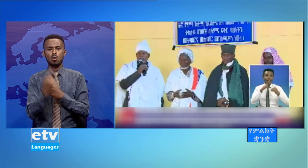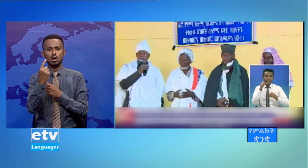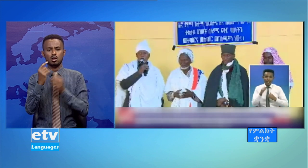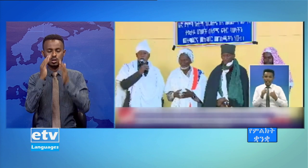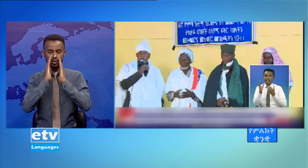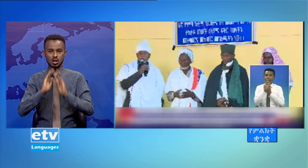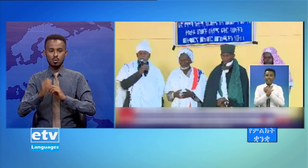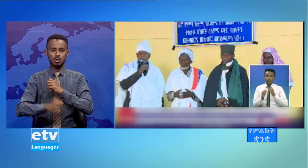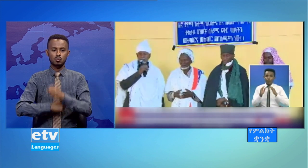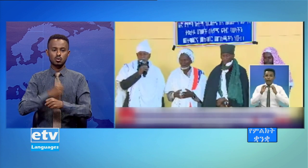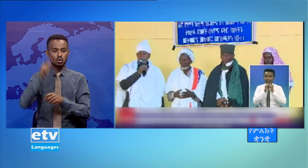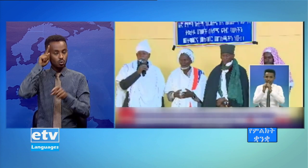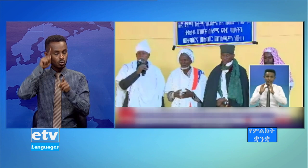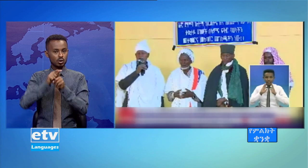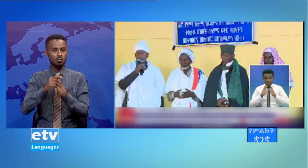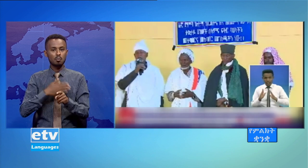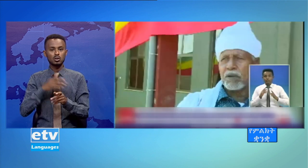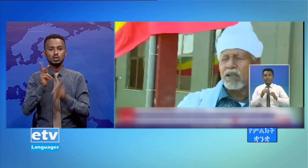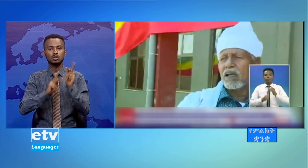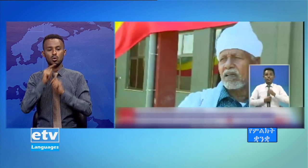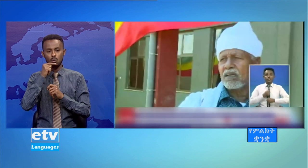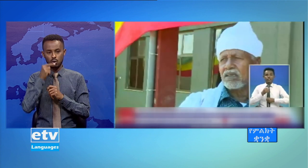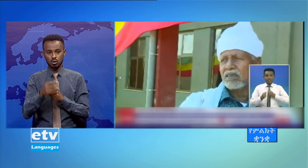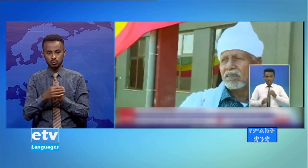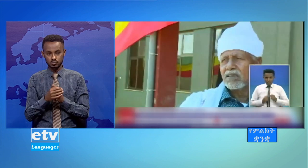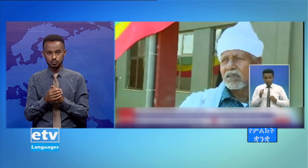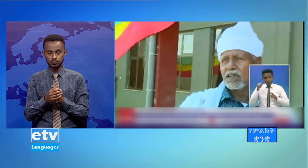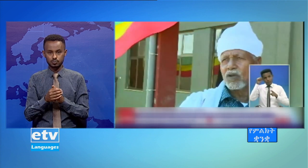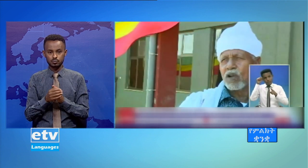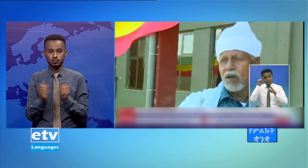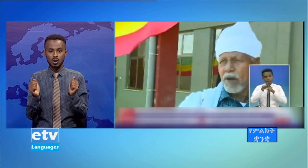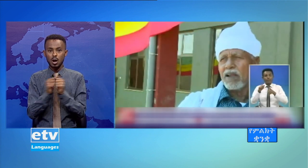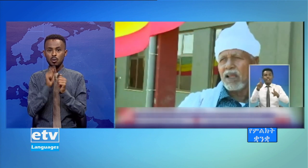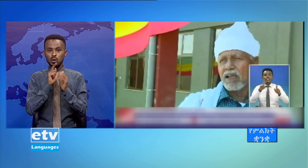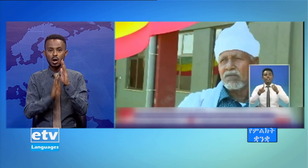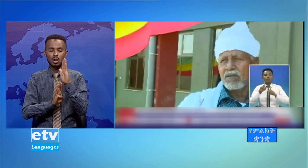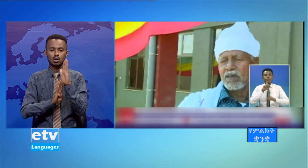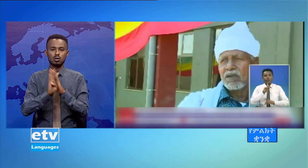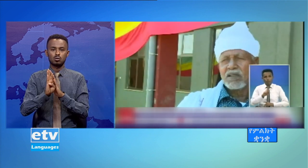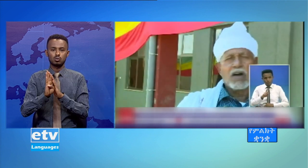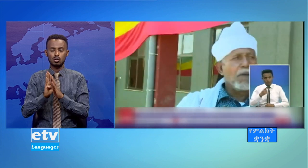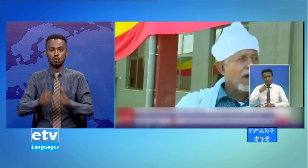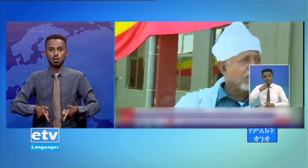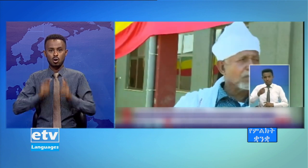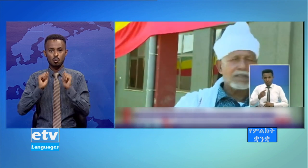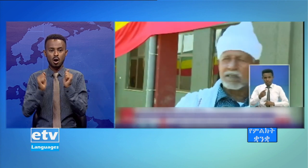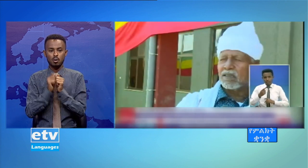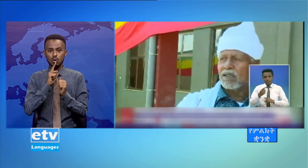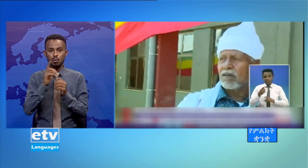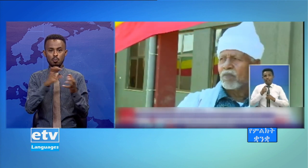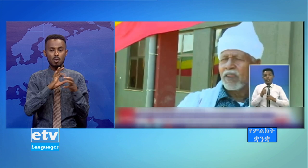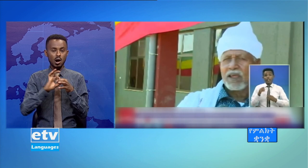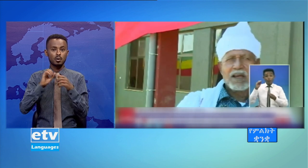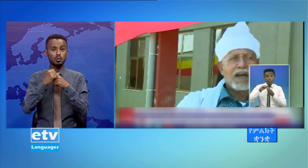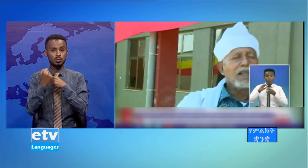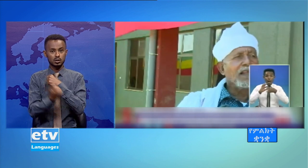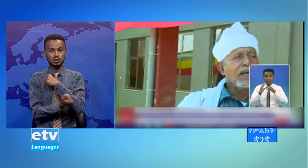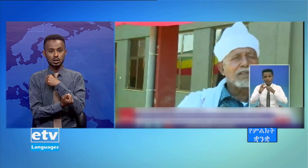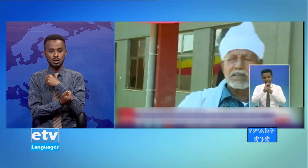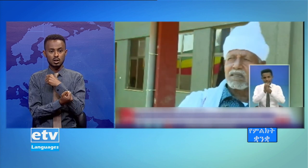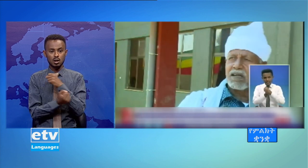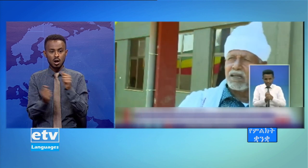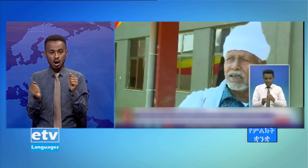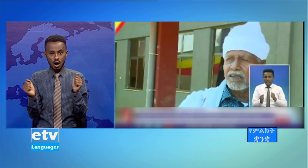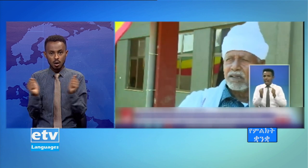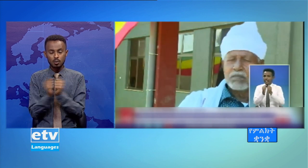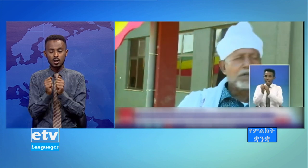ሰላም የሚጨነቅ ወንድማማች ሕዝብ ነው ብለዋል። ኖርን ያደግን የኖርነማ አንድ ላይ ነው። እንዲያውም ማህበር መስርተን አንድ ላይ